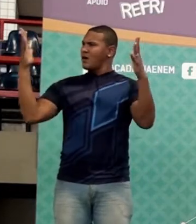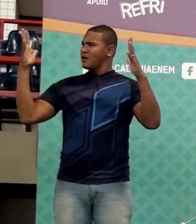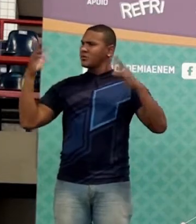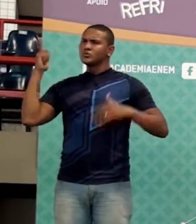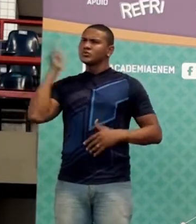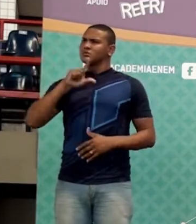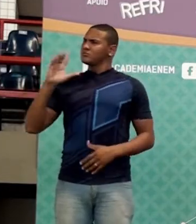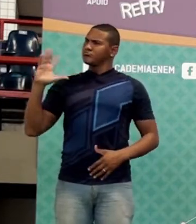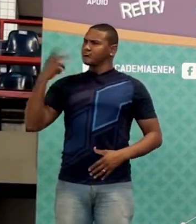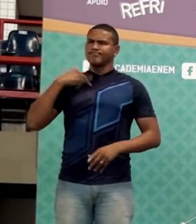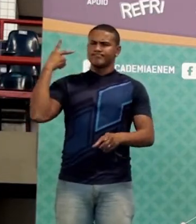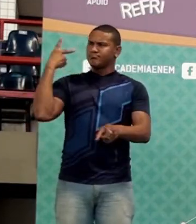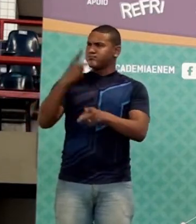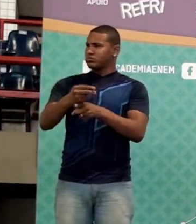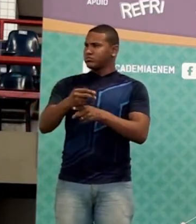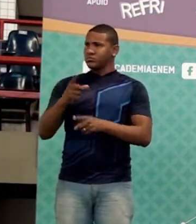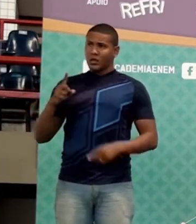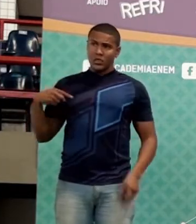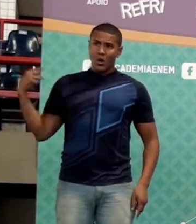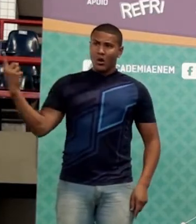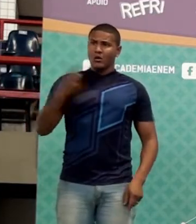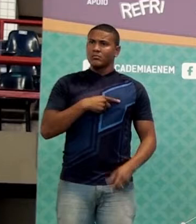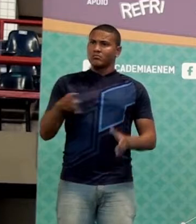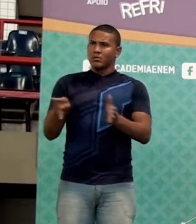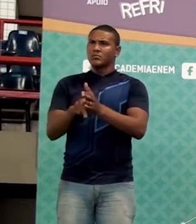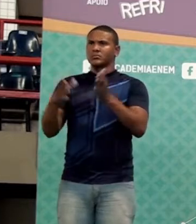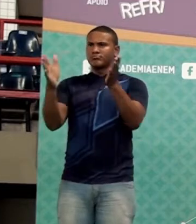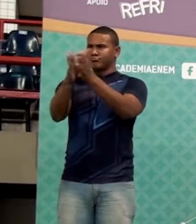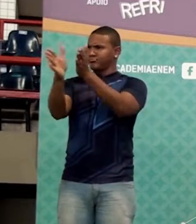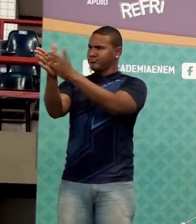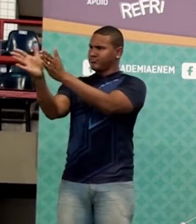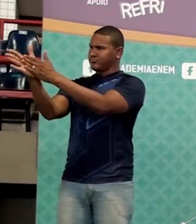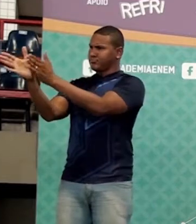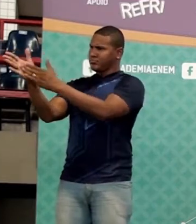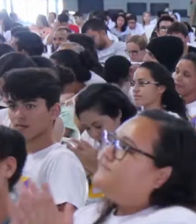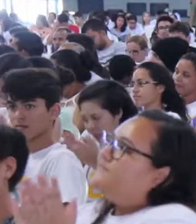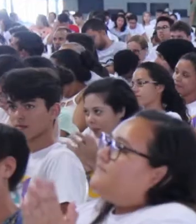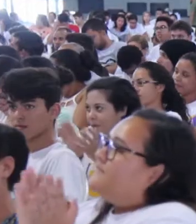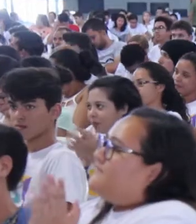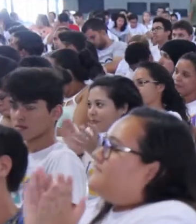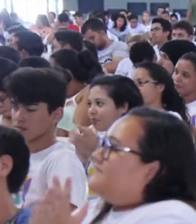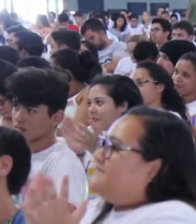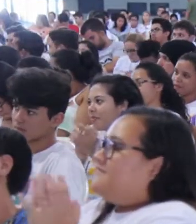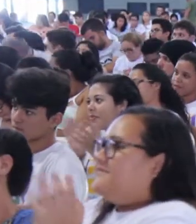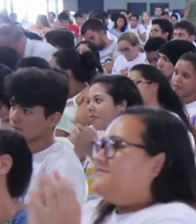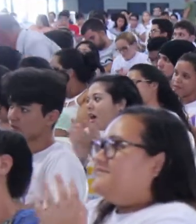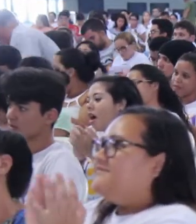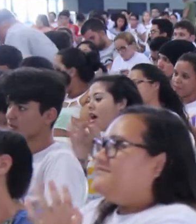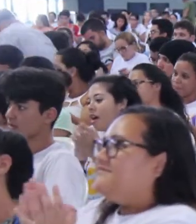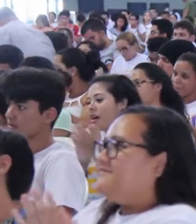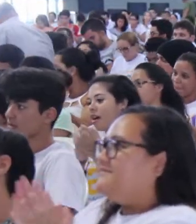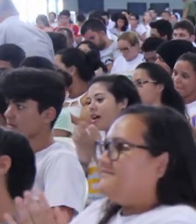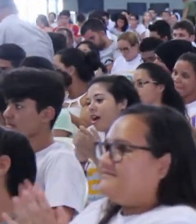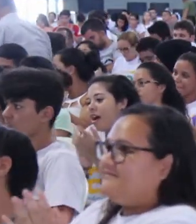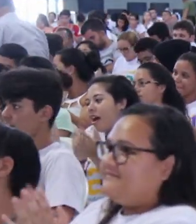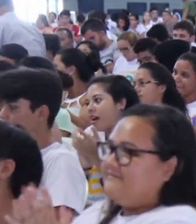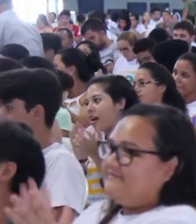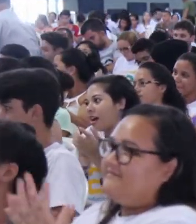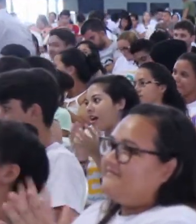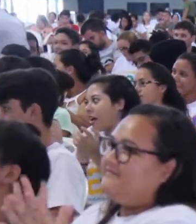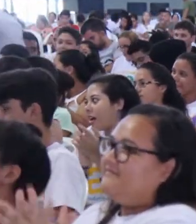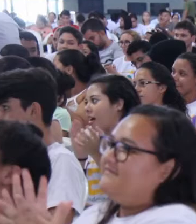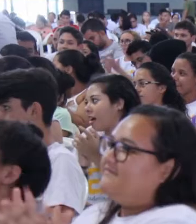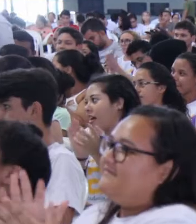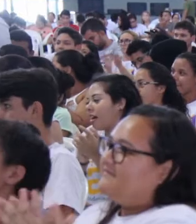vitória é nossa. Então, uma salva de palmas para vocês que estão aqui até uma hora dessa, se